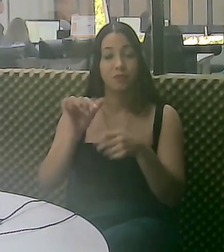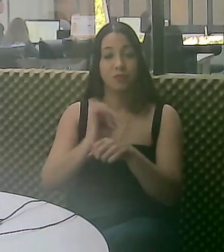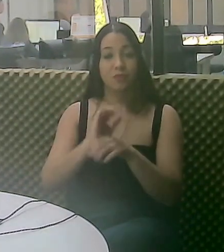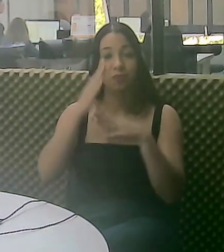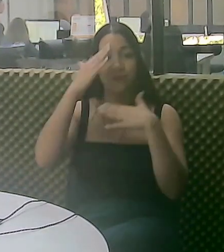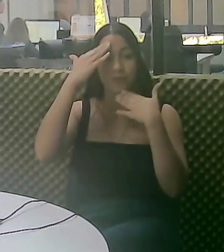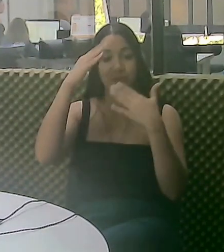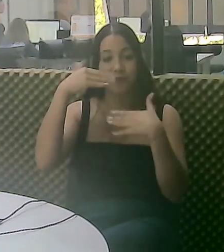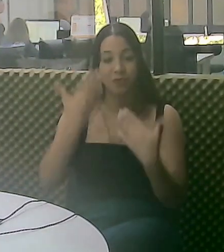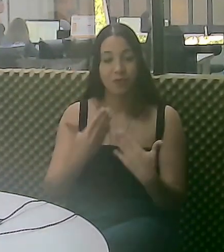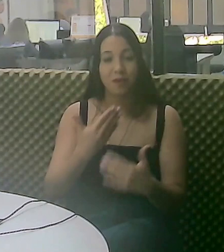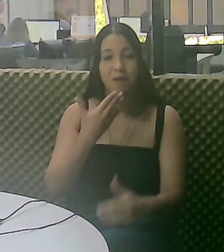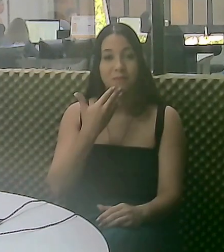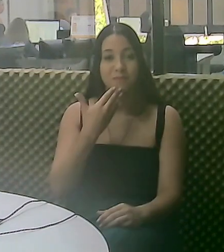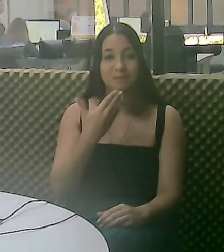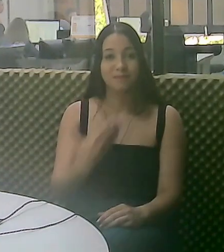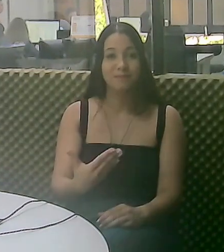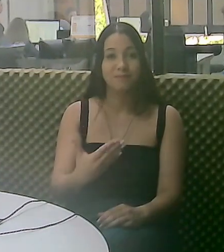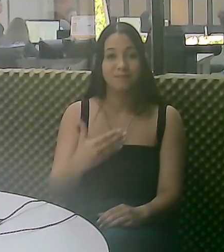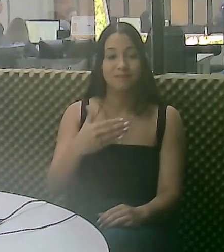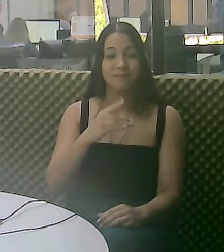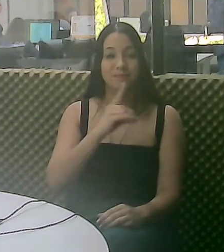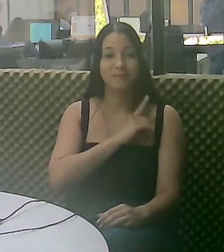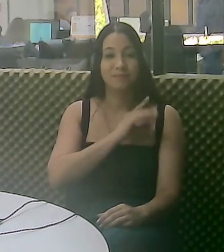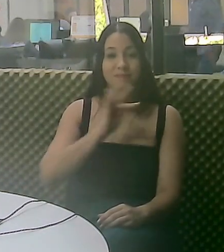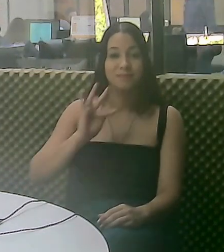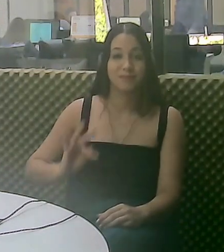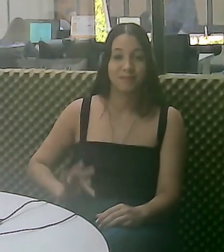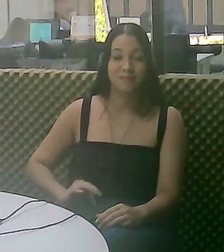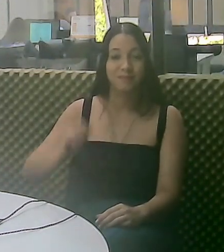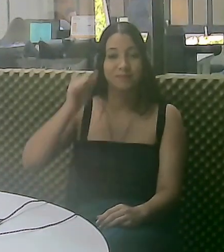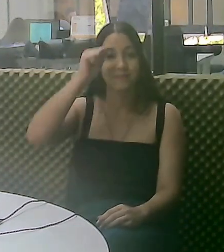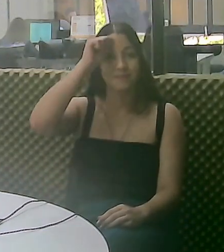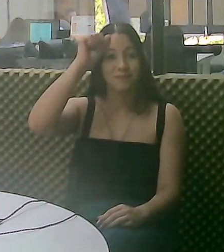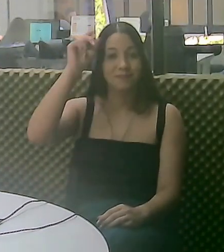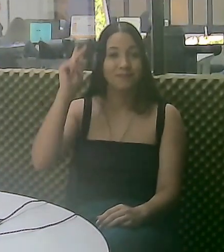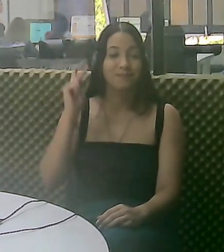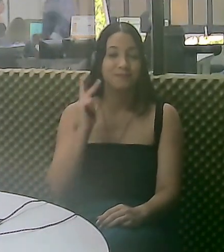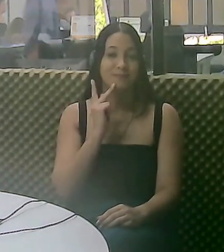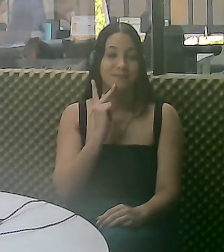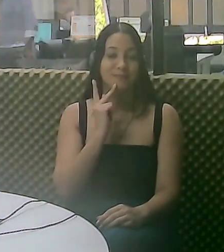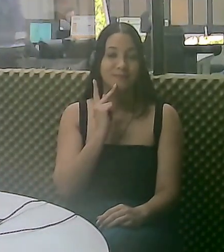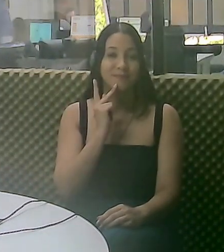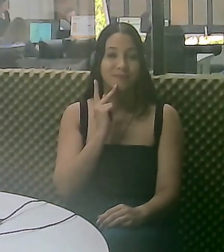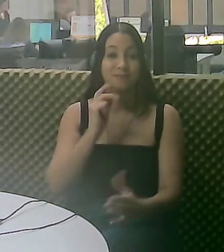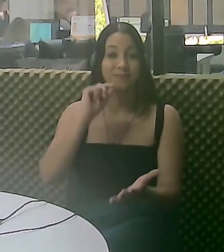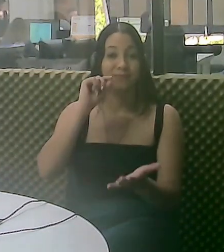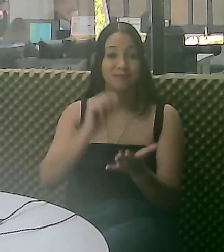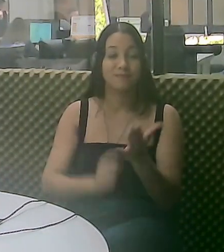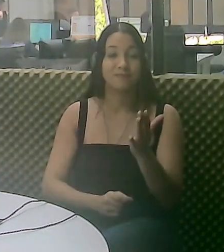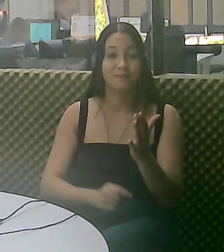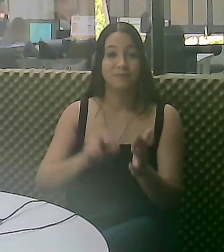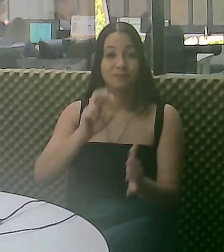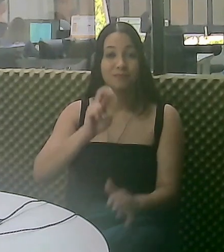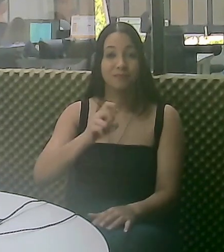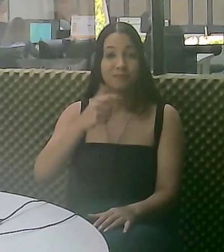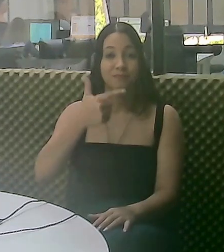foi motivada por um requerimento feito pela deputada federal Ana Paula Junqueira Leão e assinado por